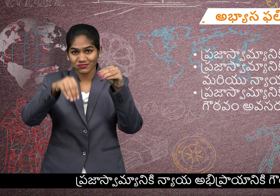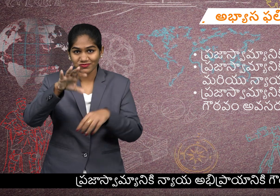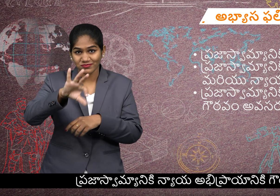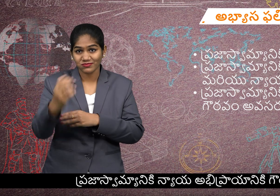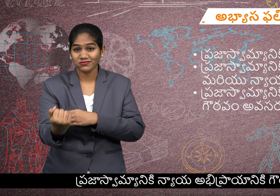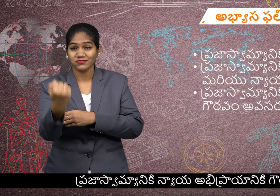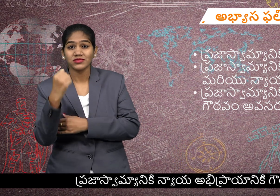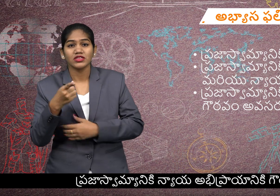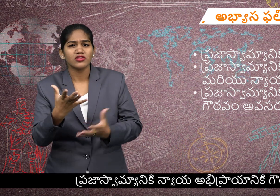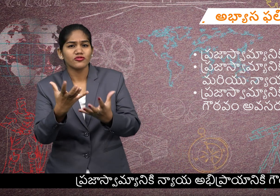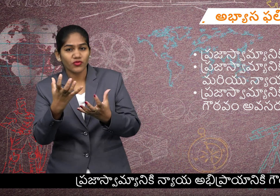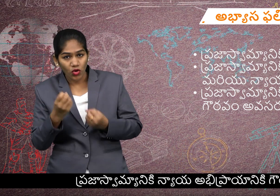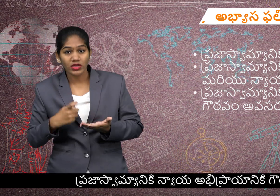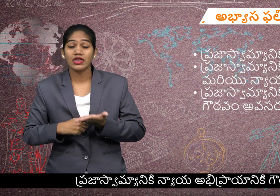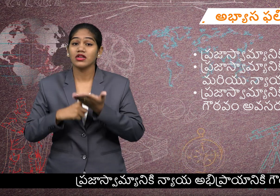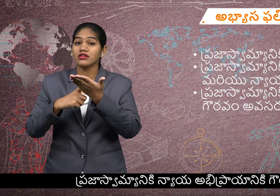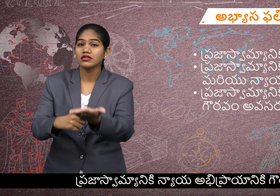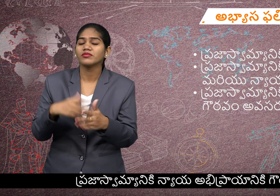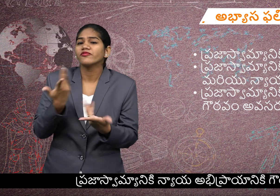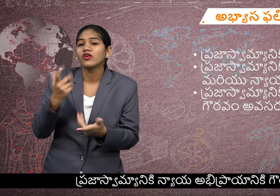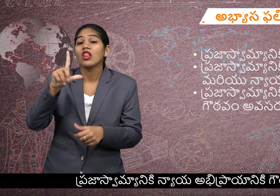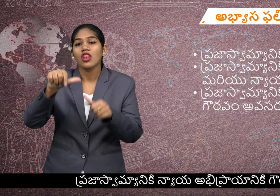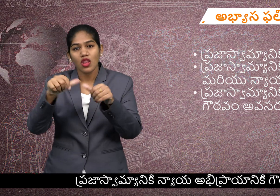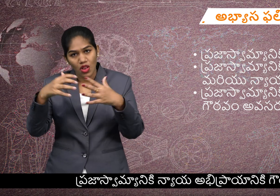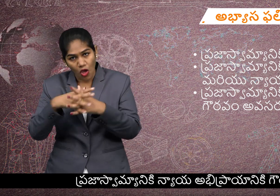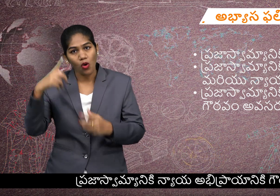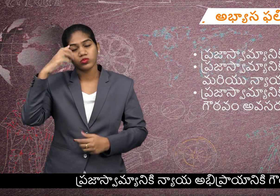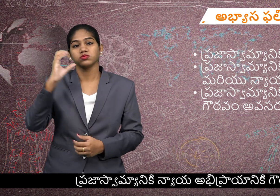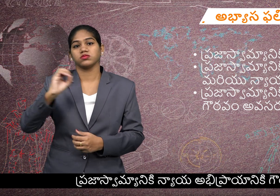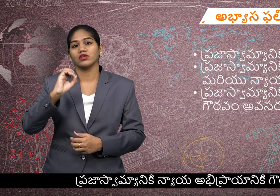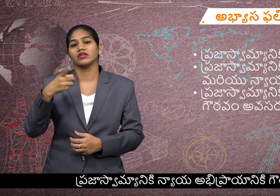న్యాయ అభిప్రాయానికి గౌరవం అవసరం.